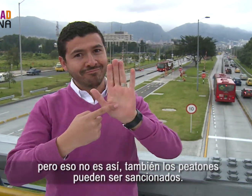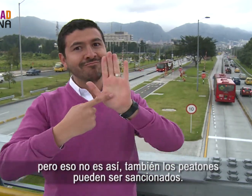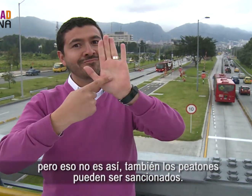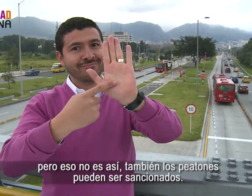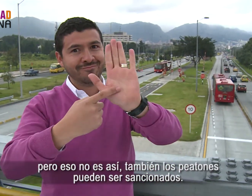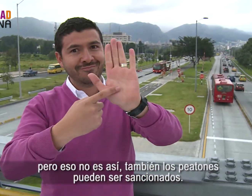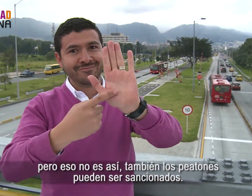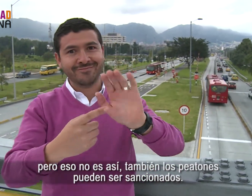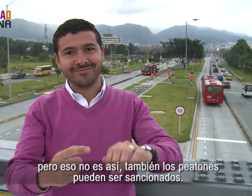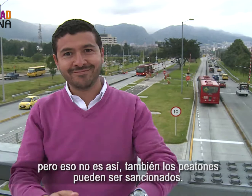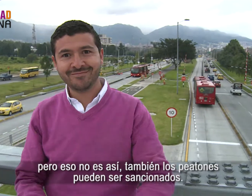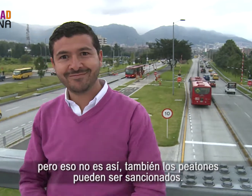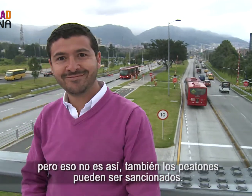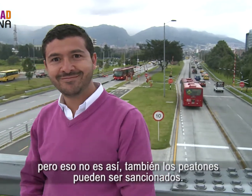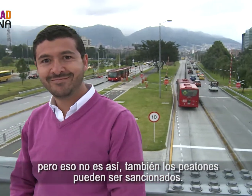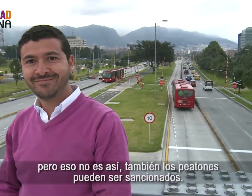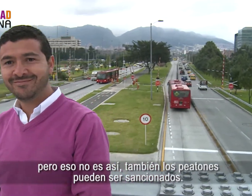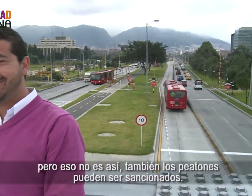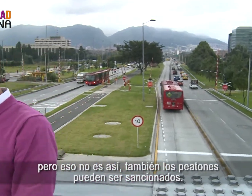los peatones pueden ser sancionados.